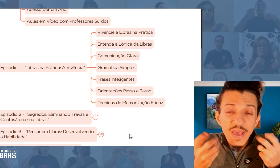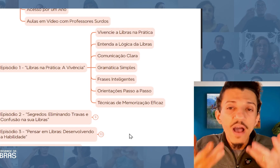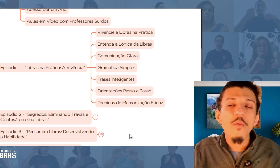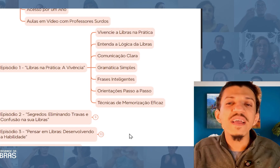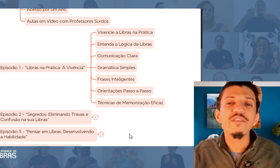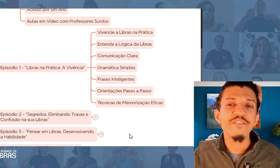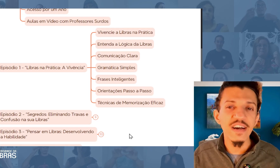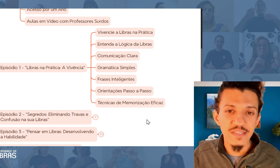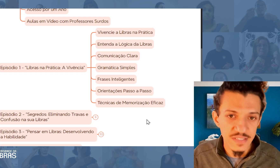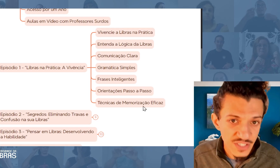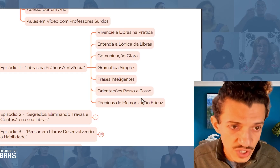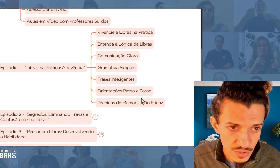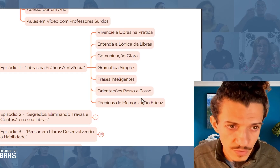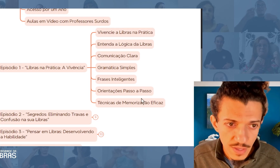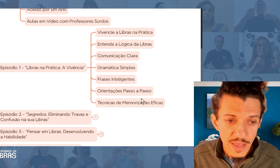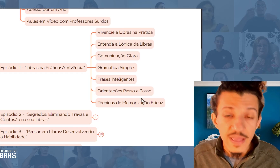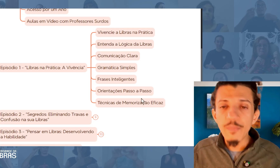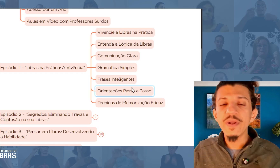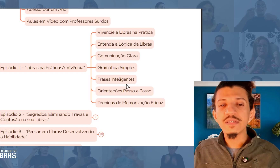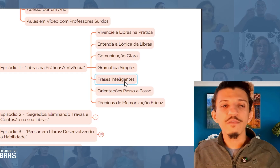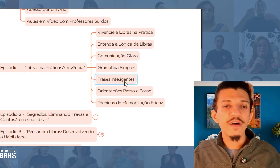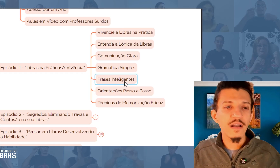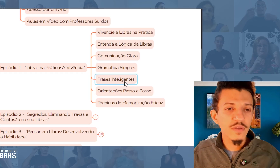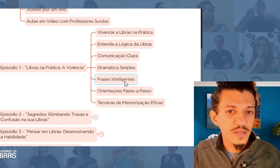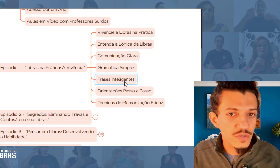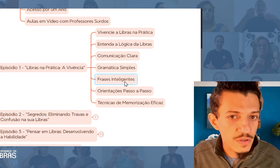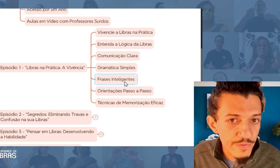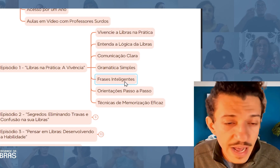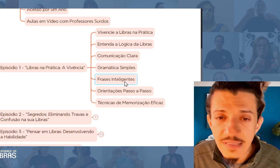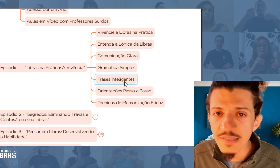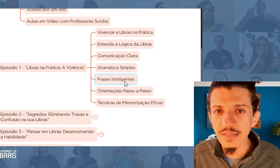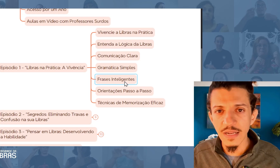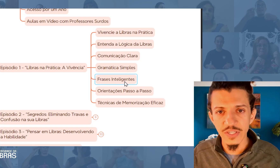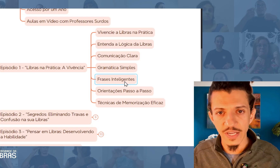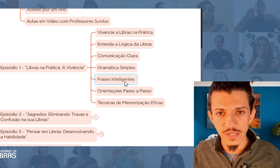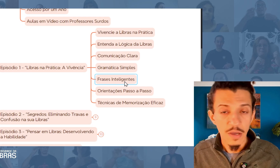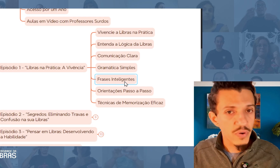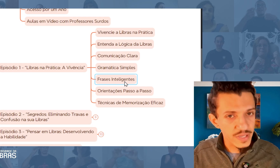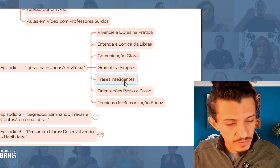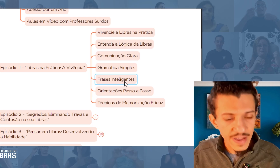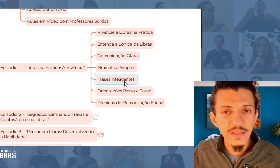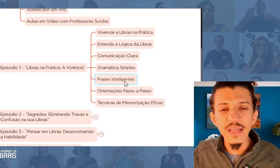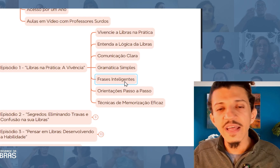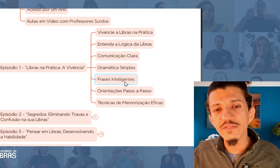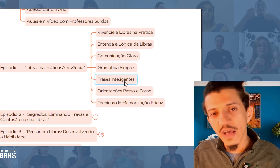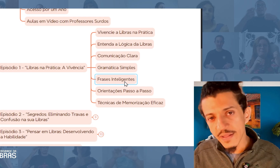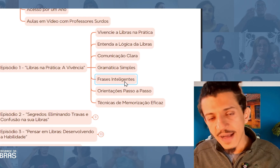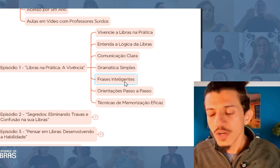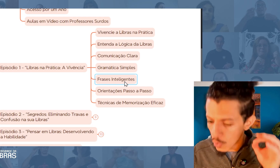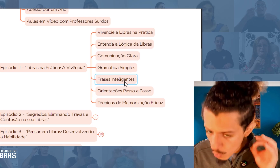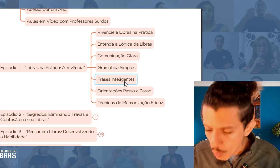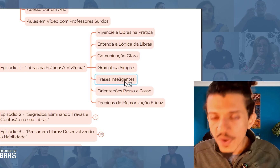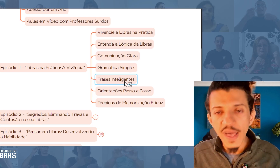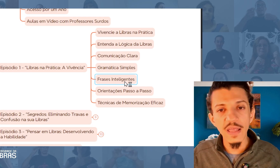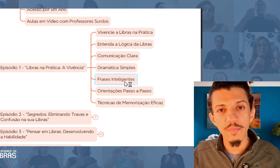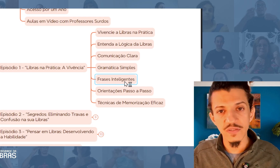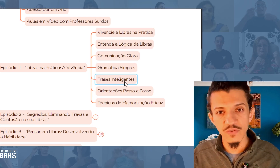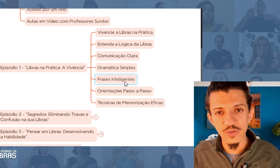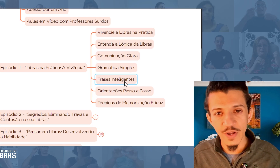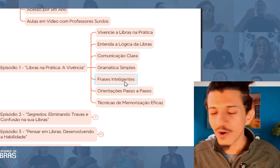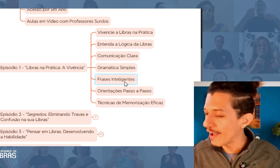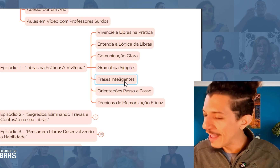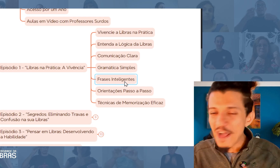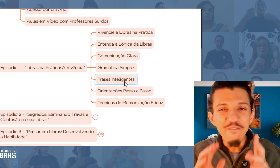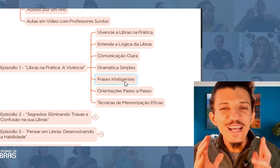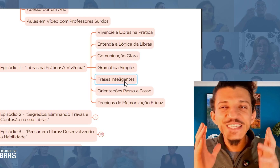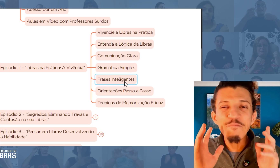comunicação que realmente faça sentido. E é por isso que eu falo que isso são frases inteligentes. Porque tu vai entender de verdade como que a Libras funciona.